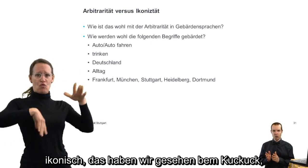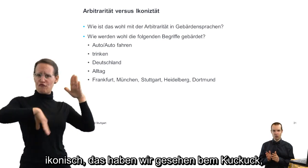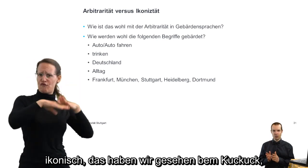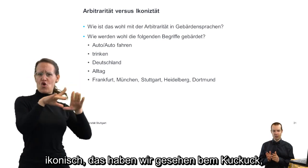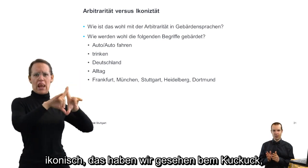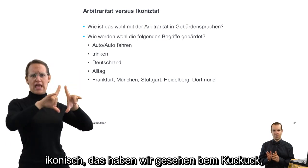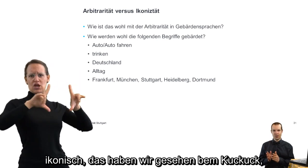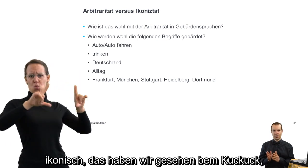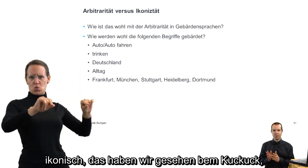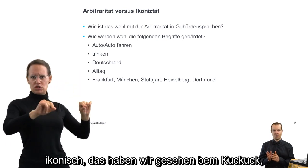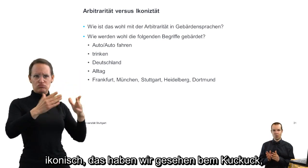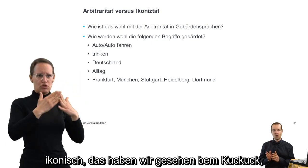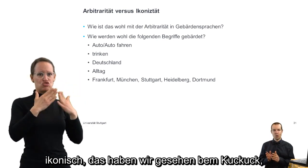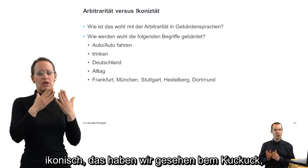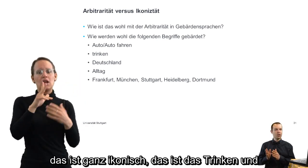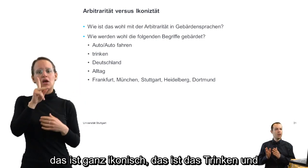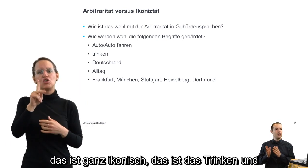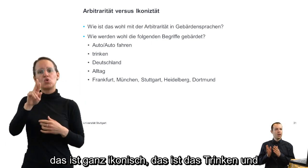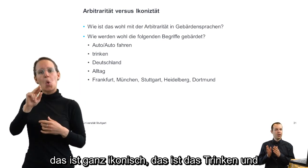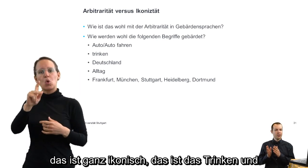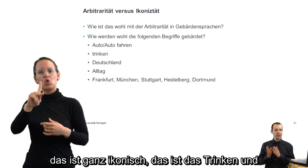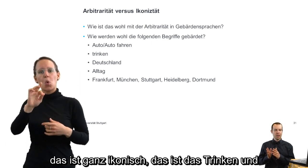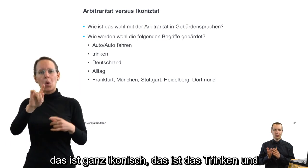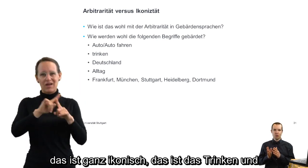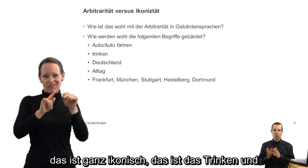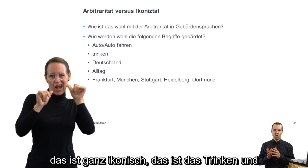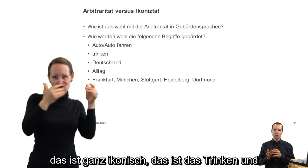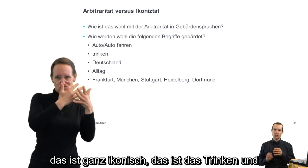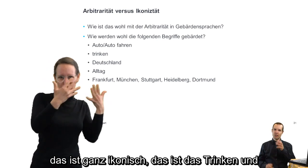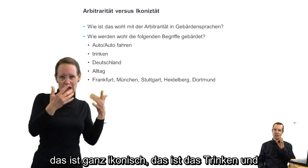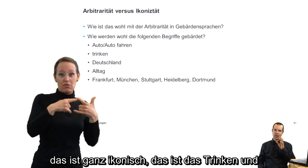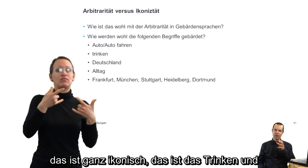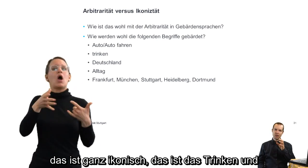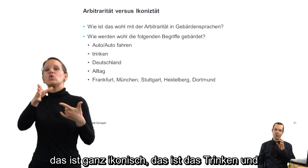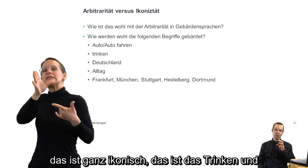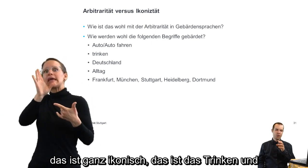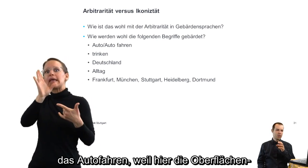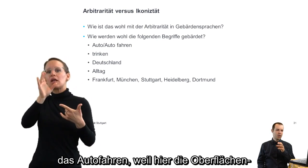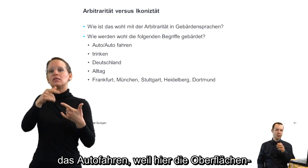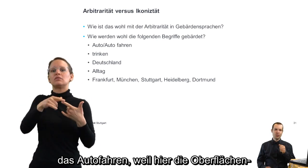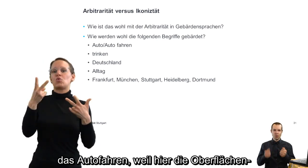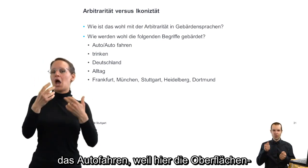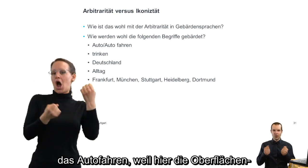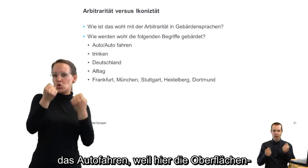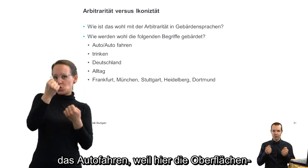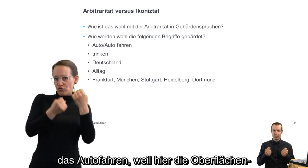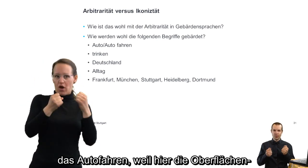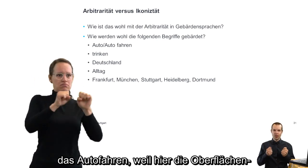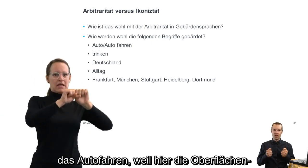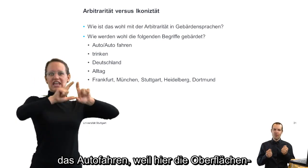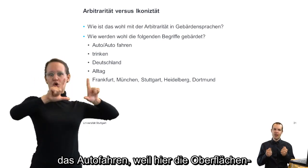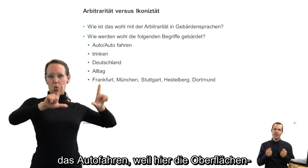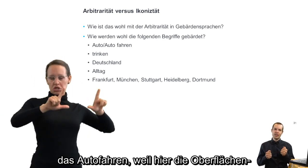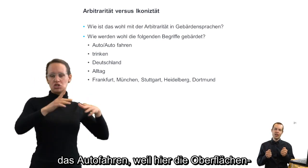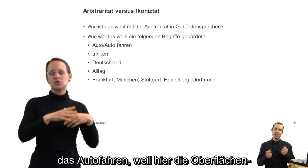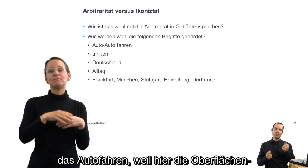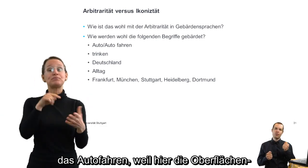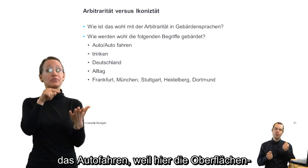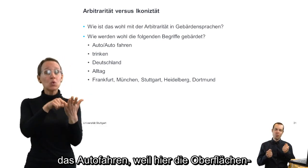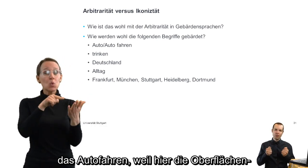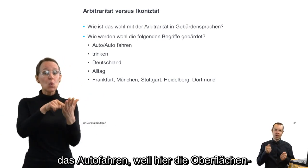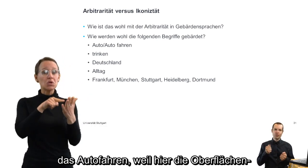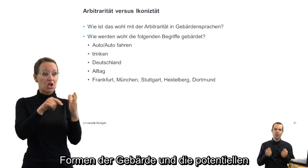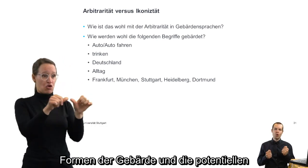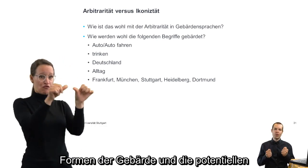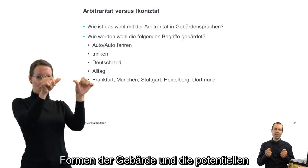ikonisch. Das haben wir gesehen beim Kuckuck. Da ist es ganz ikonisch. Das ist das Trinken und das Autofahren. Weil hier die